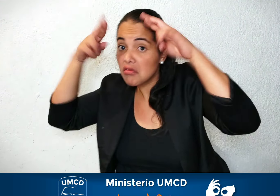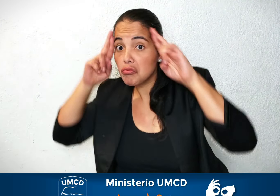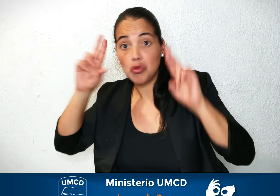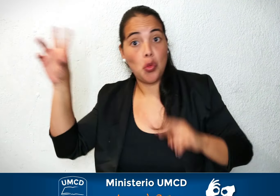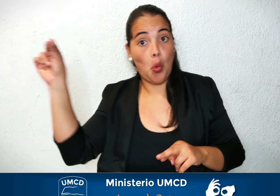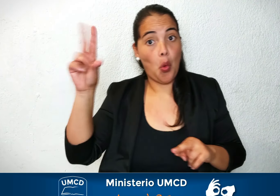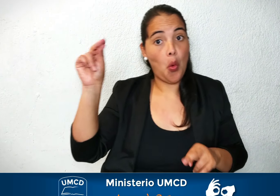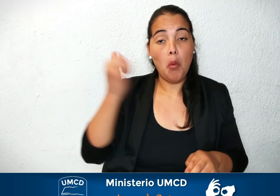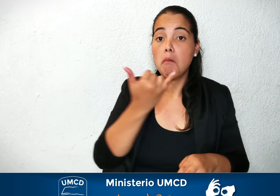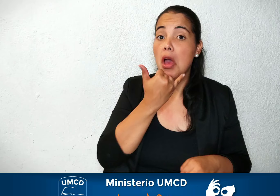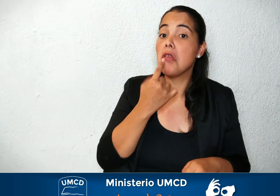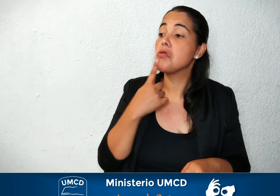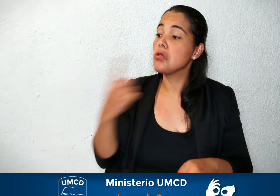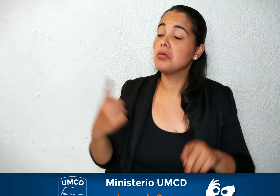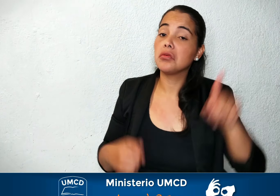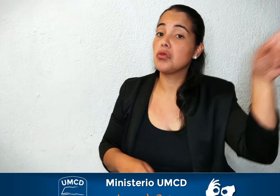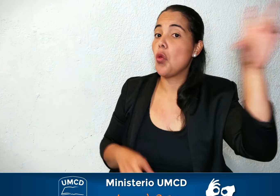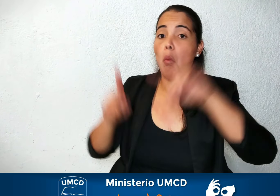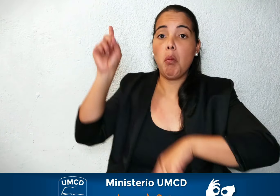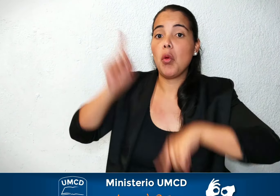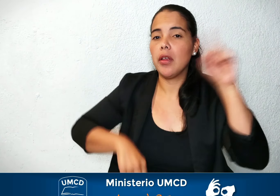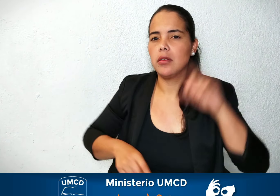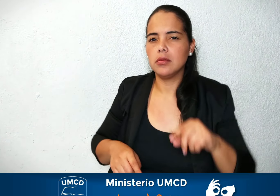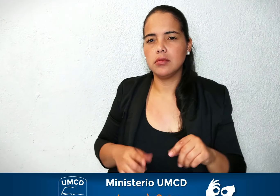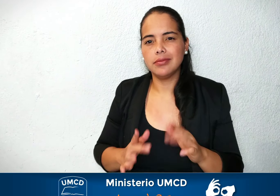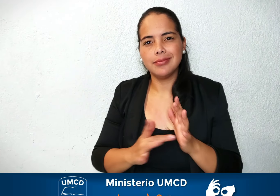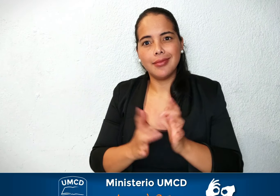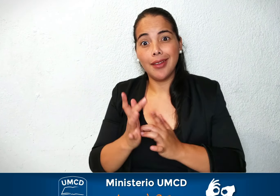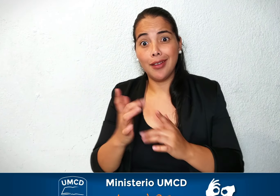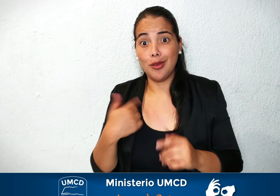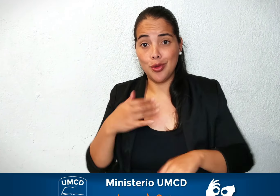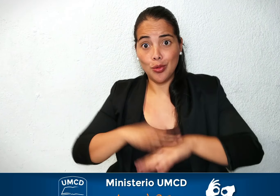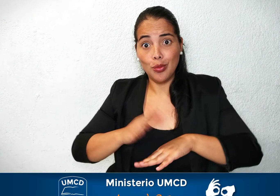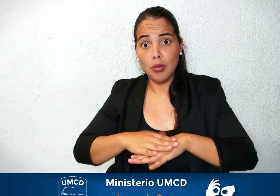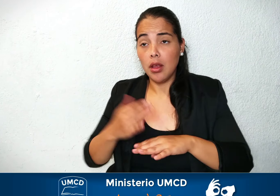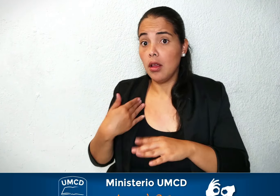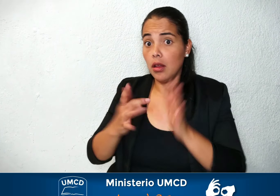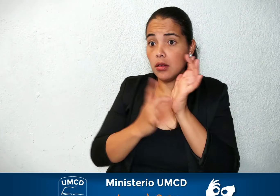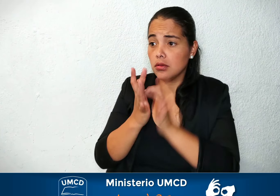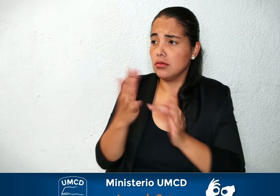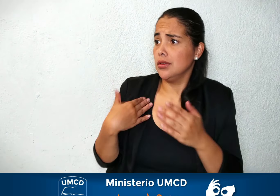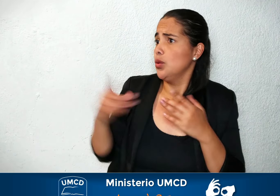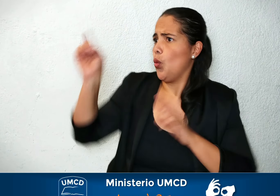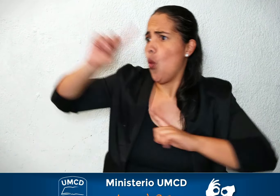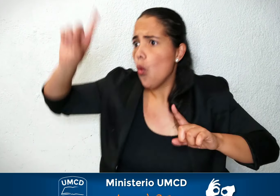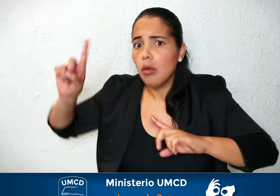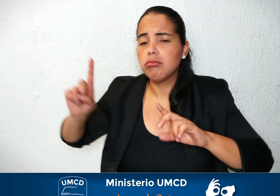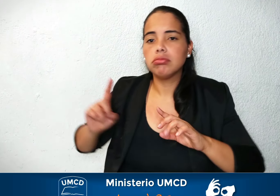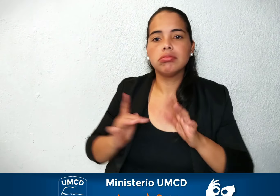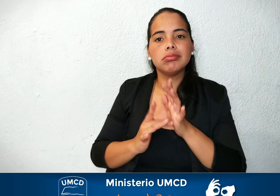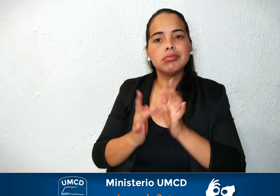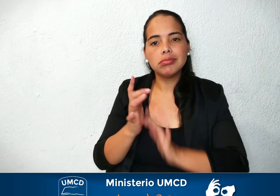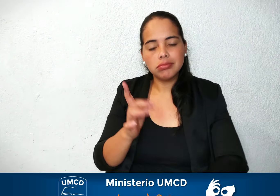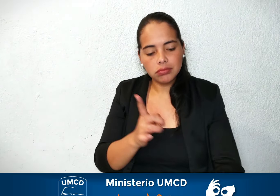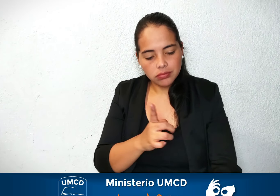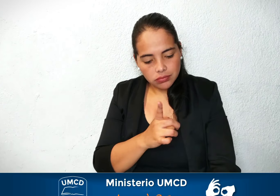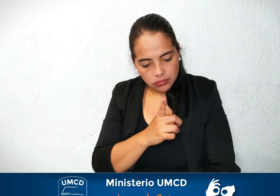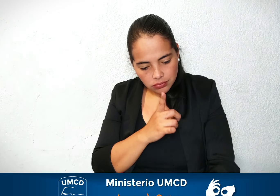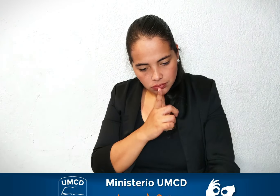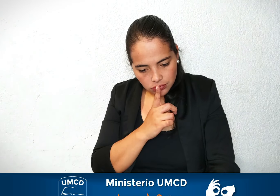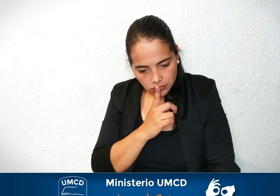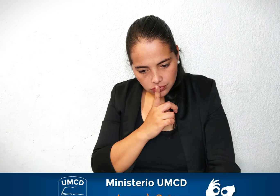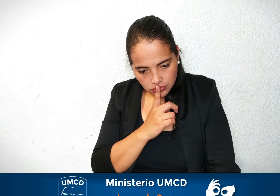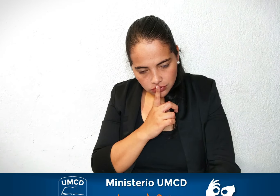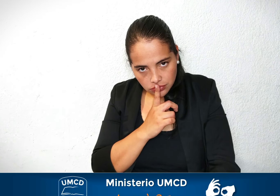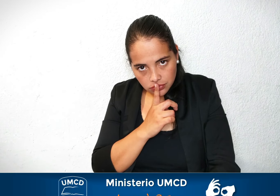ellos mismos fueron testigos cuando uno de ellos fue a preguntarle si tenían que dar tributo al César, y él dijo, dar al César lo que es